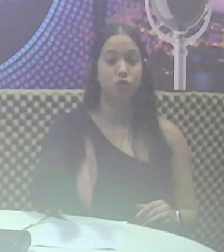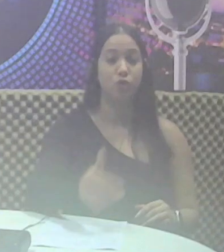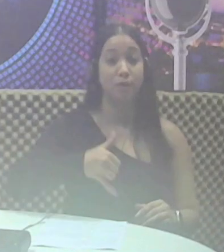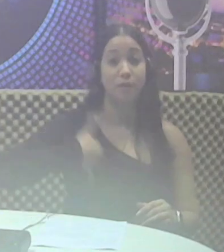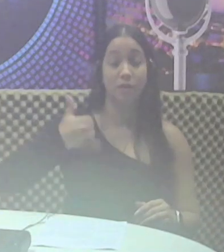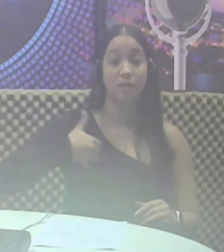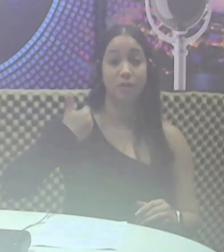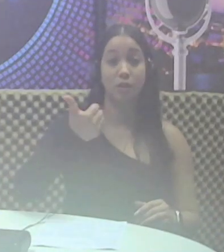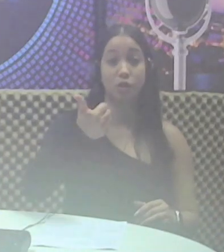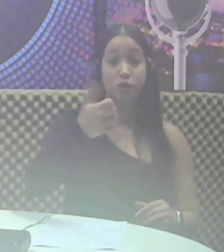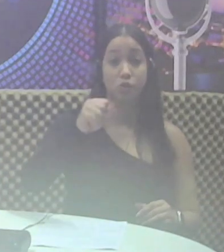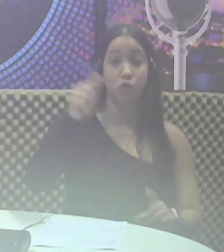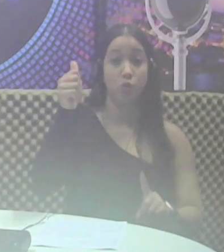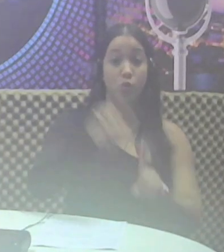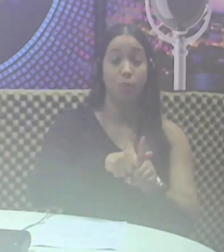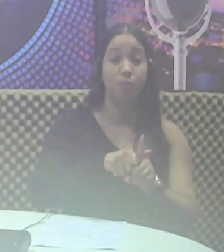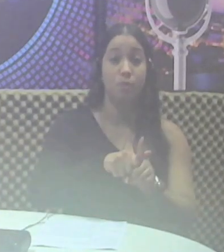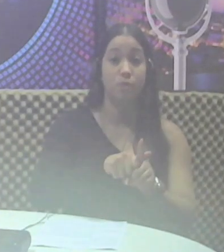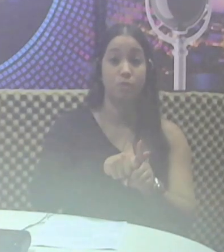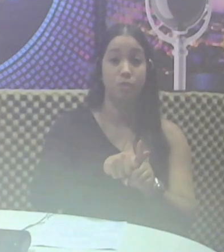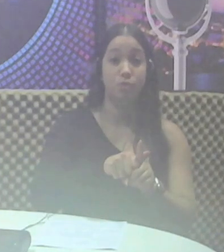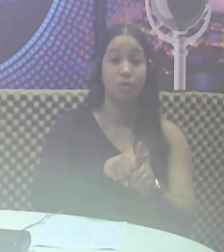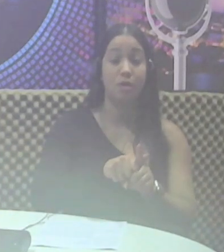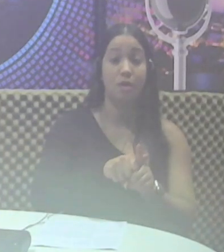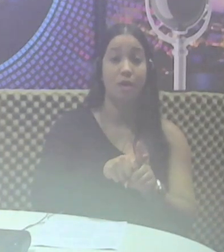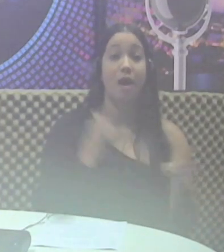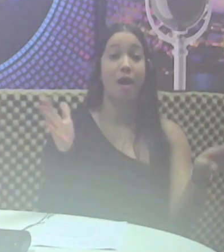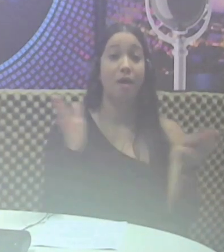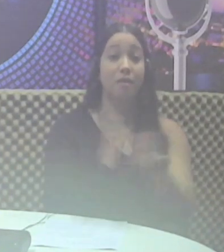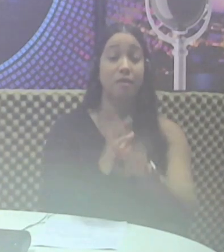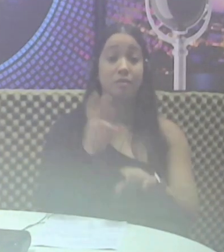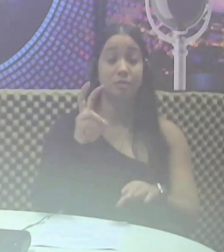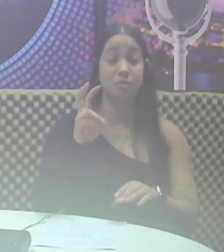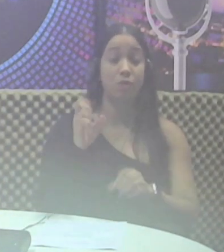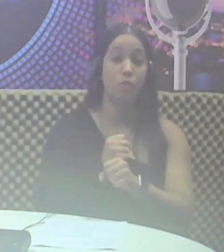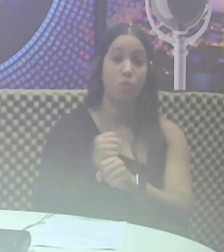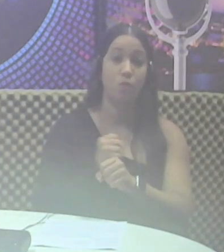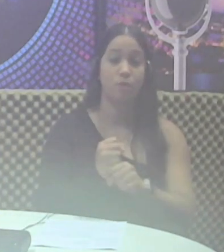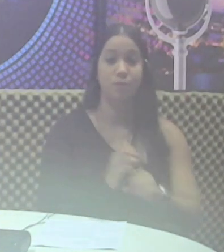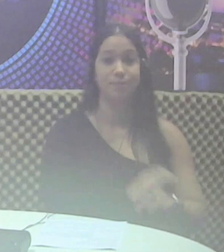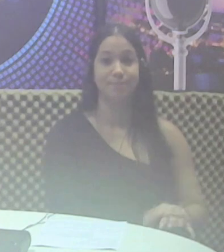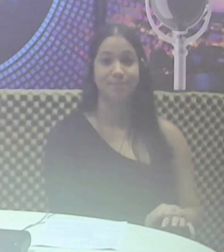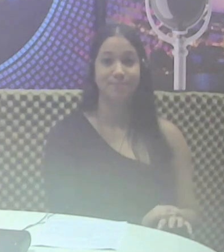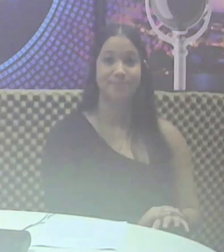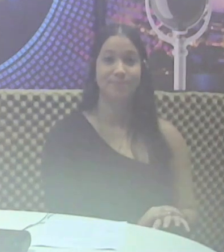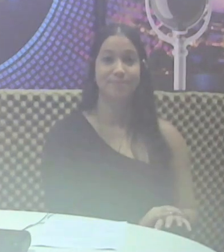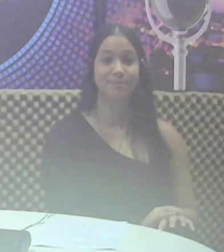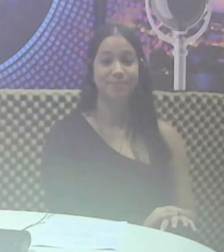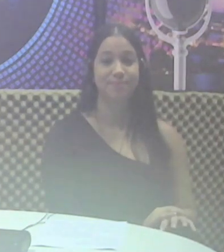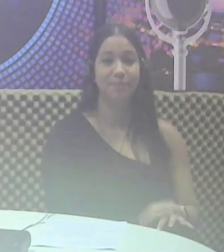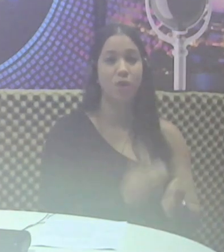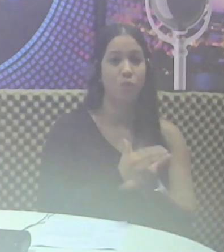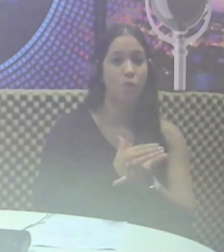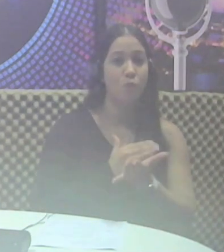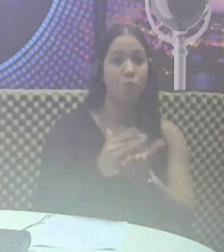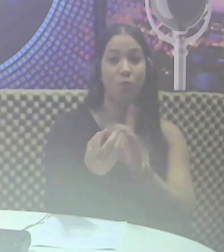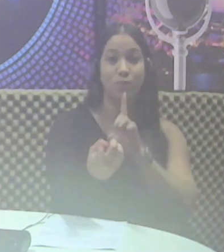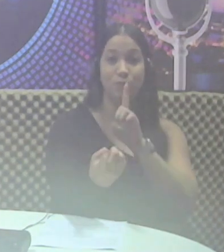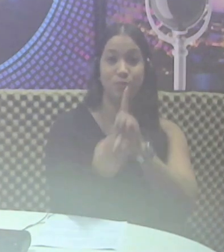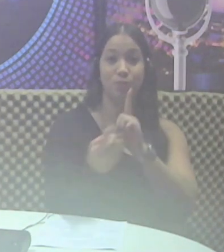entre 18 meses e 5 anos, 11 meses e 29 dias. Desde o início dos